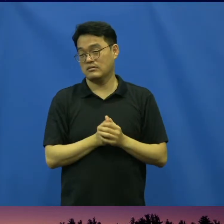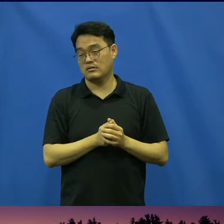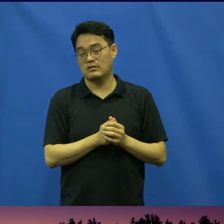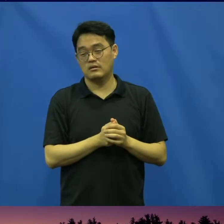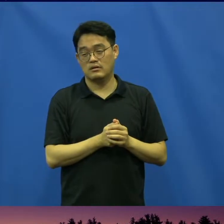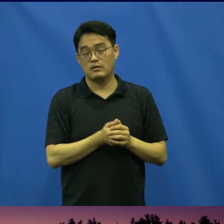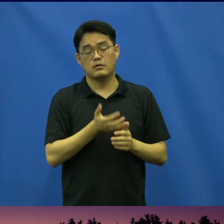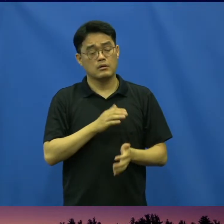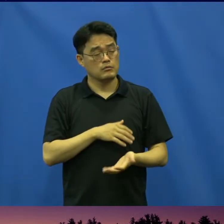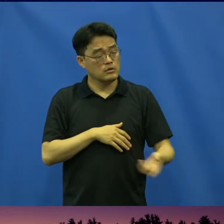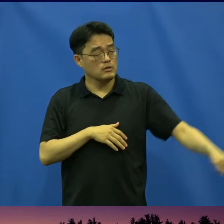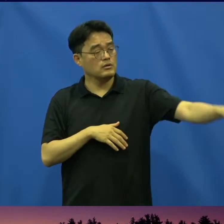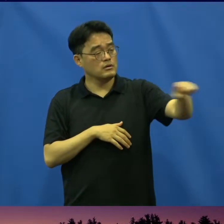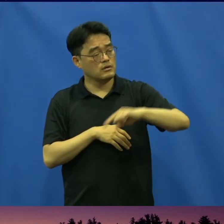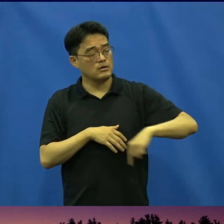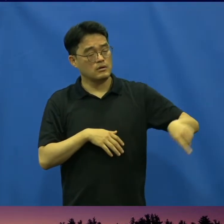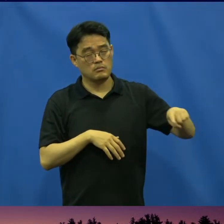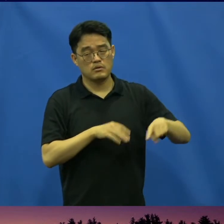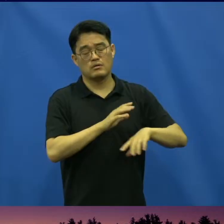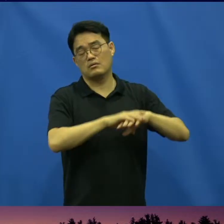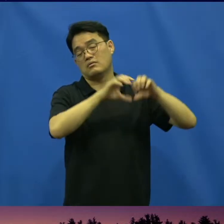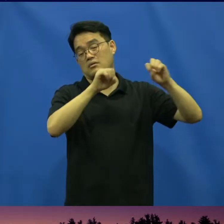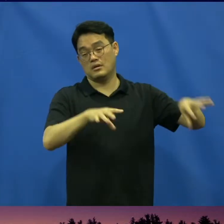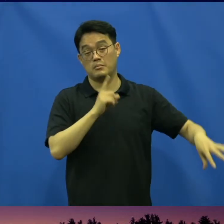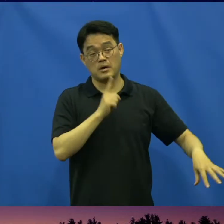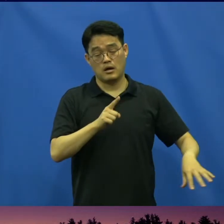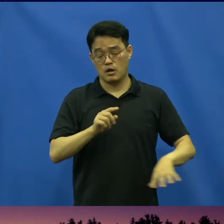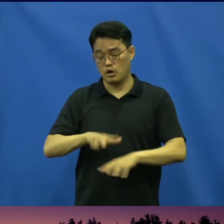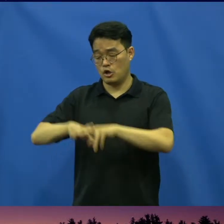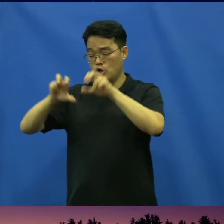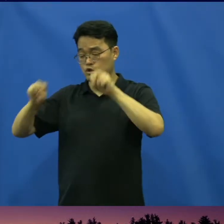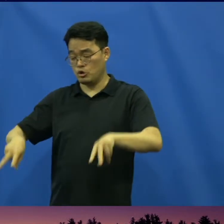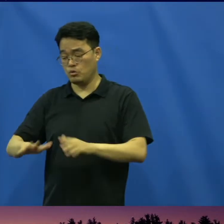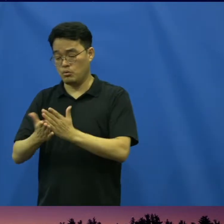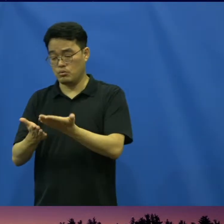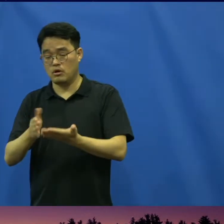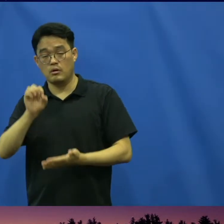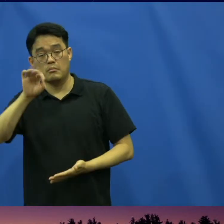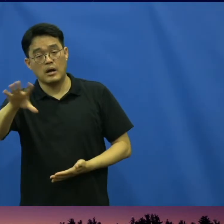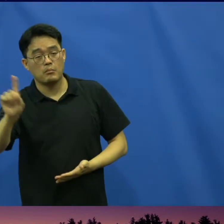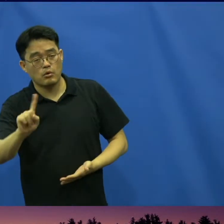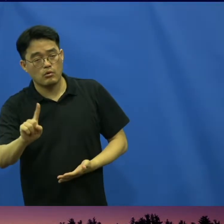죽음이란 뭐예요, 여러분? 우리에게 주어진 시간은 한정되어 있다는 거예요.